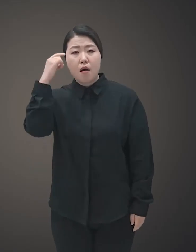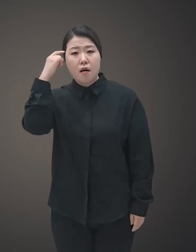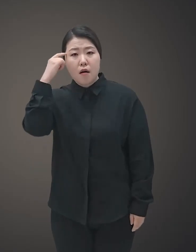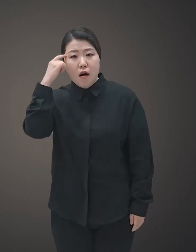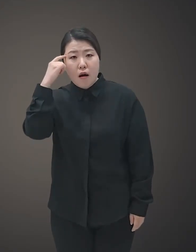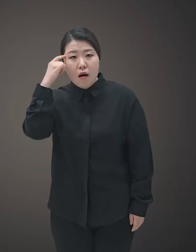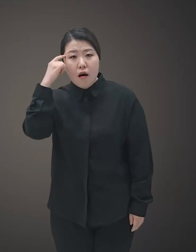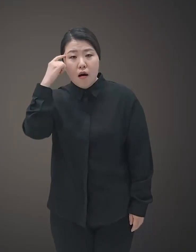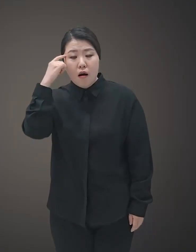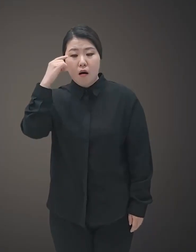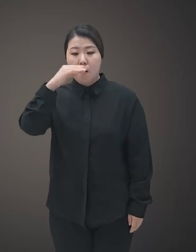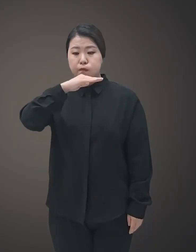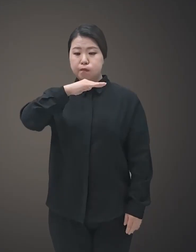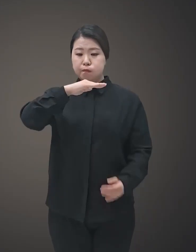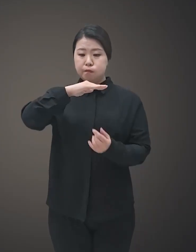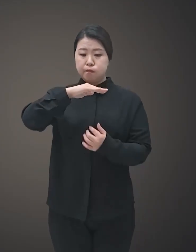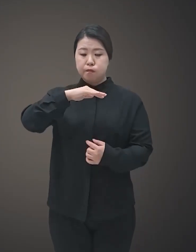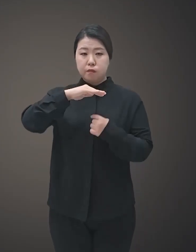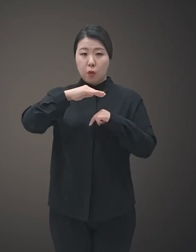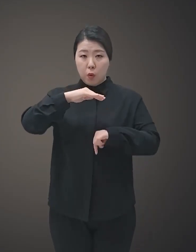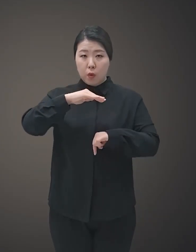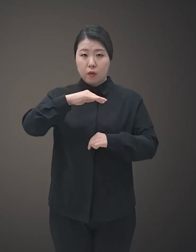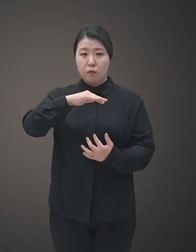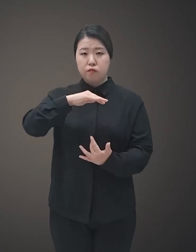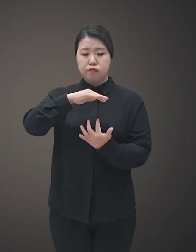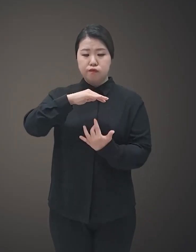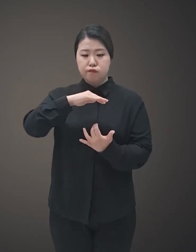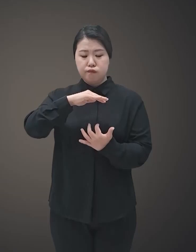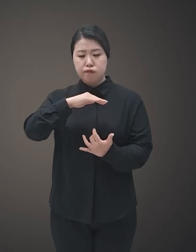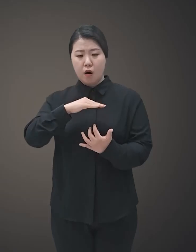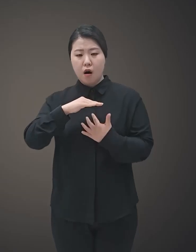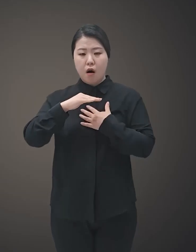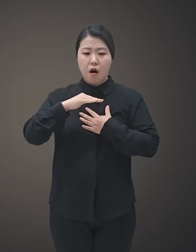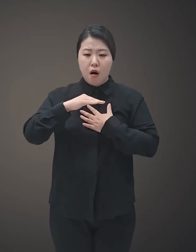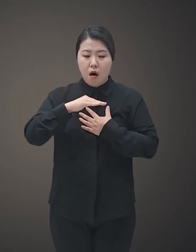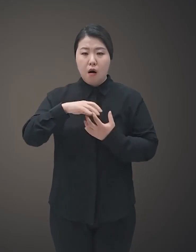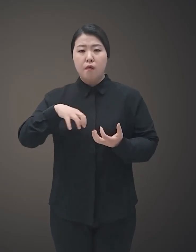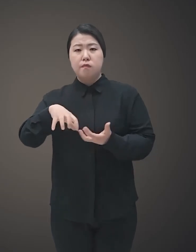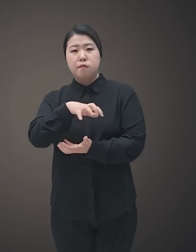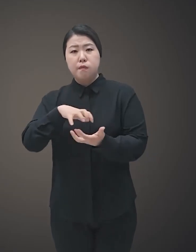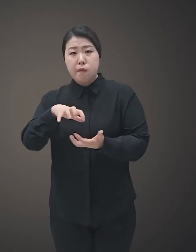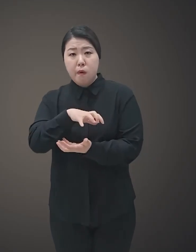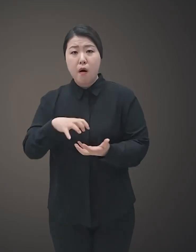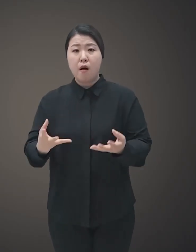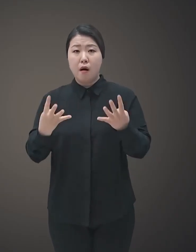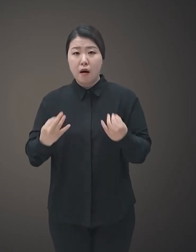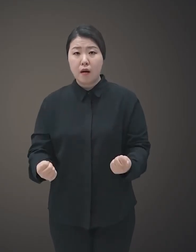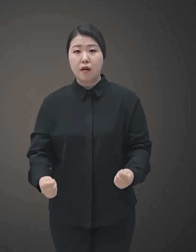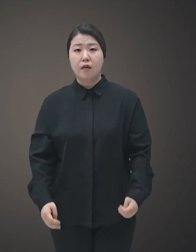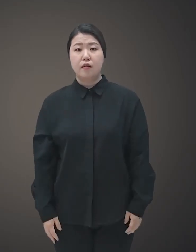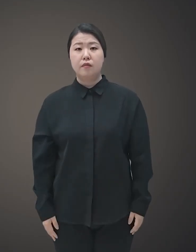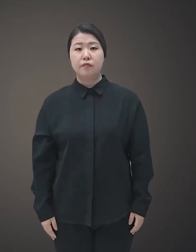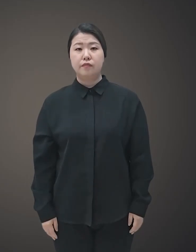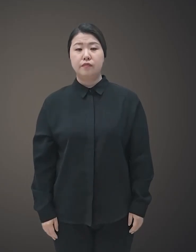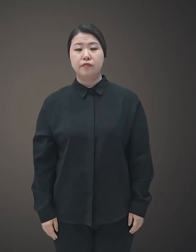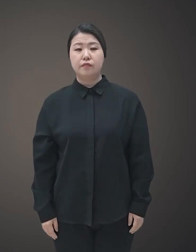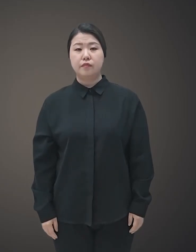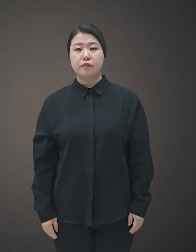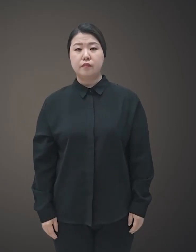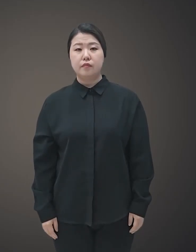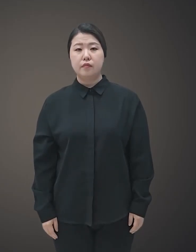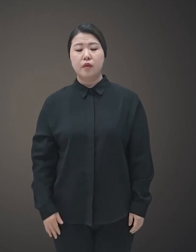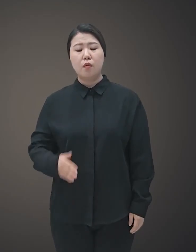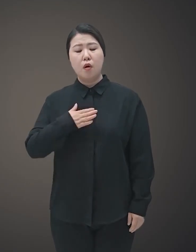줄 알았던 제 내면은 무의미한 걱정, 황당한 망상, 온갖 충동이 엉망으로 뒤섞여